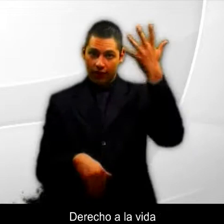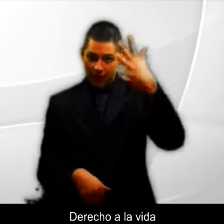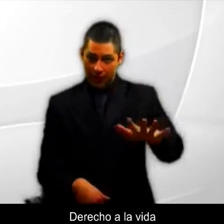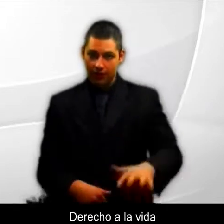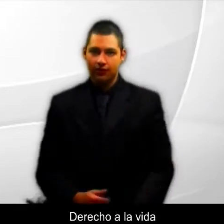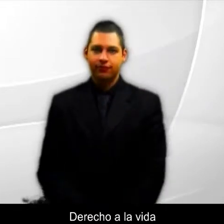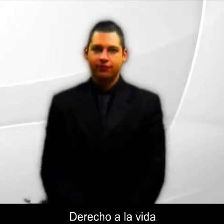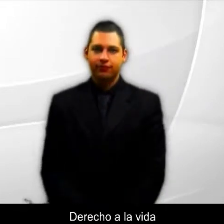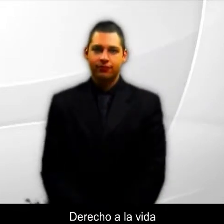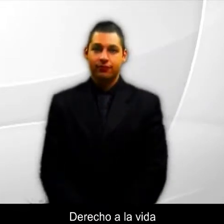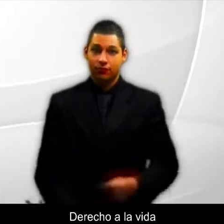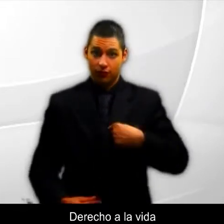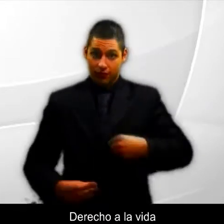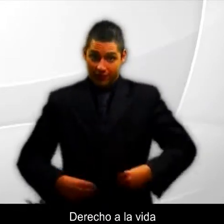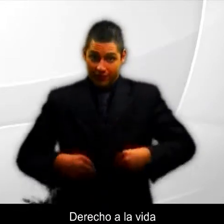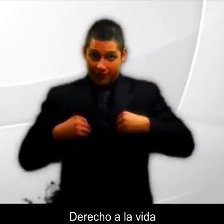Artículo 10. Derecho a la vida